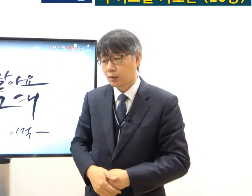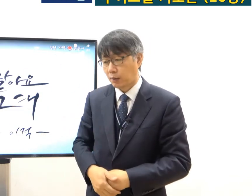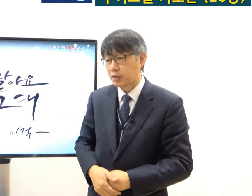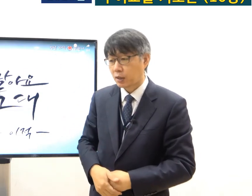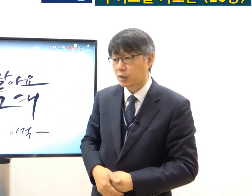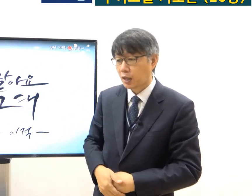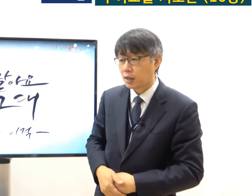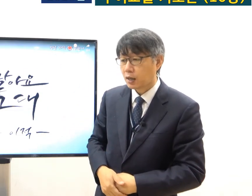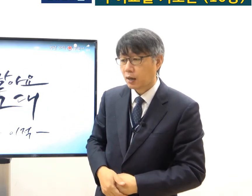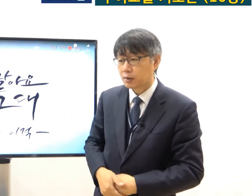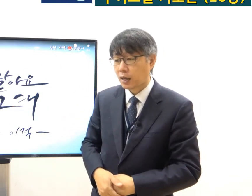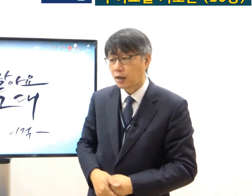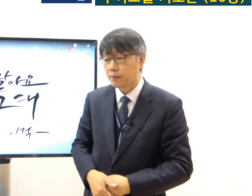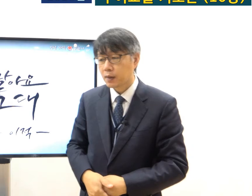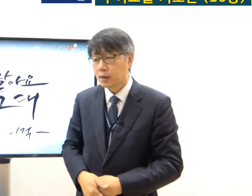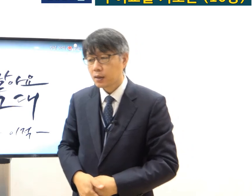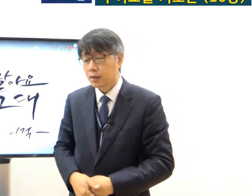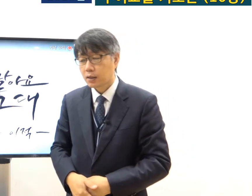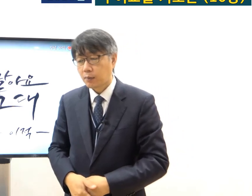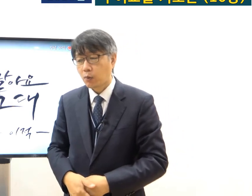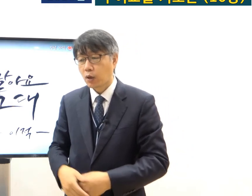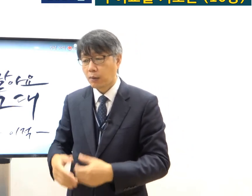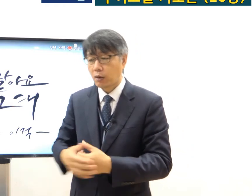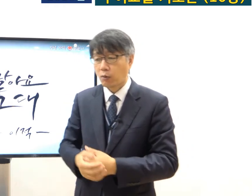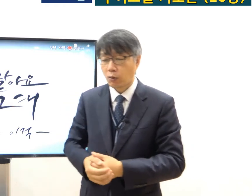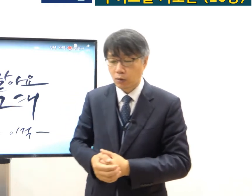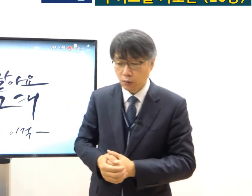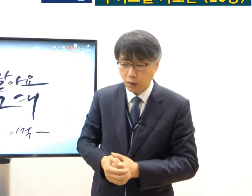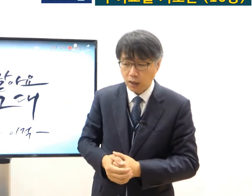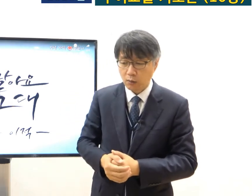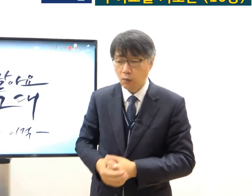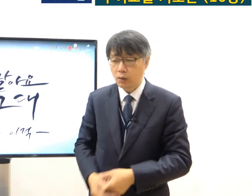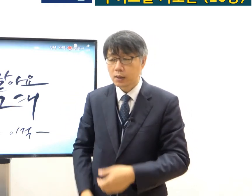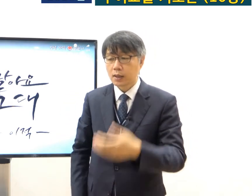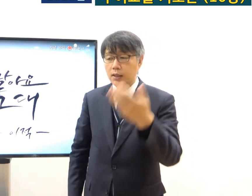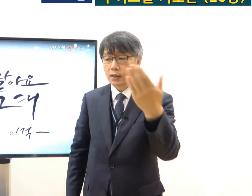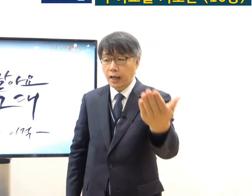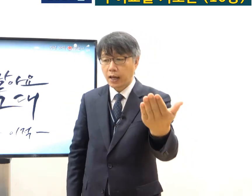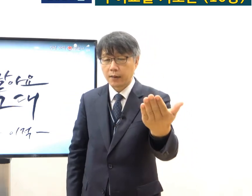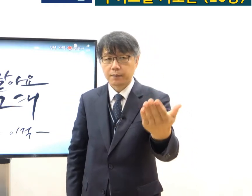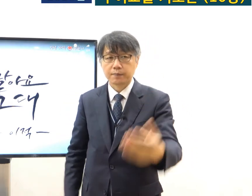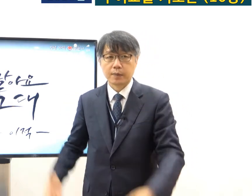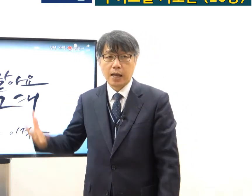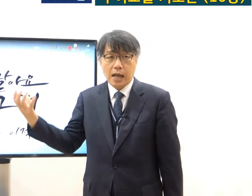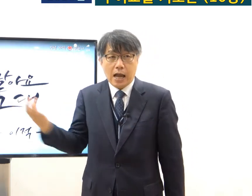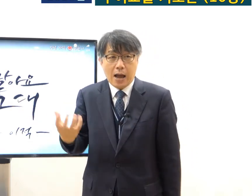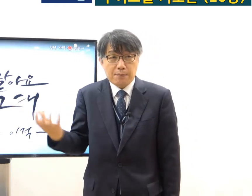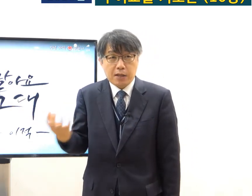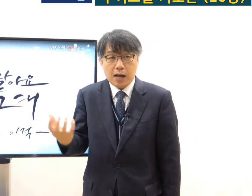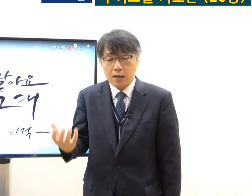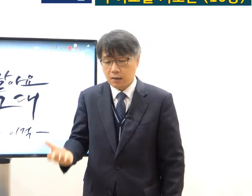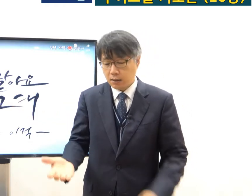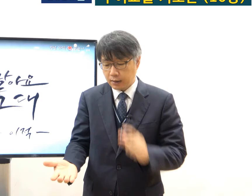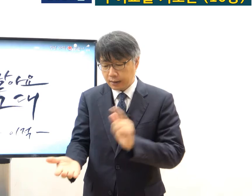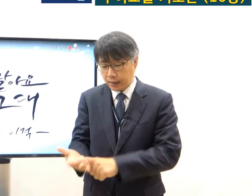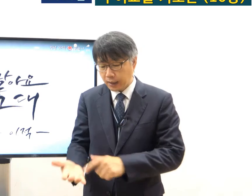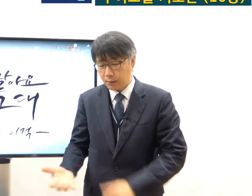갑시다 이렇게 합시다. 그 다음에 그렇게 하고 그대 아프다 딱 때리면